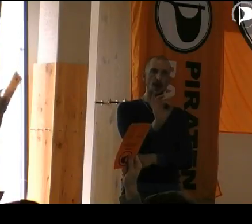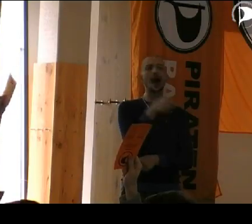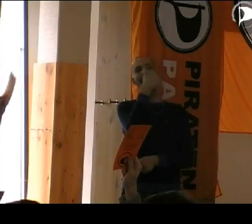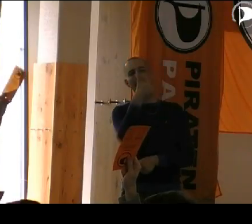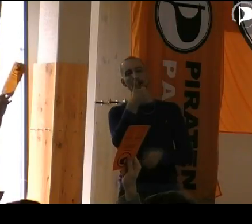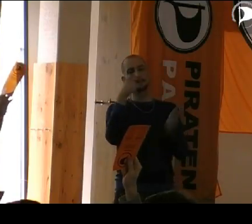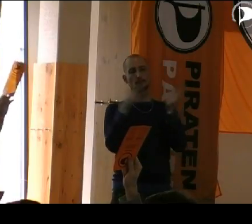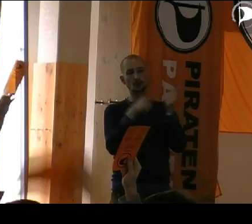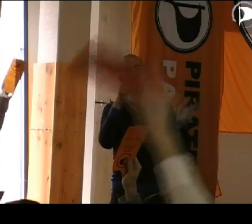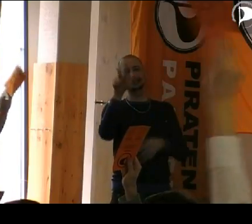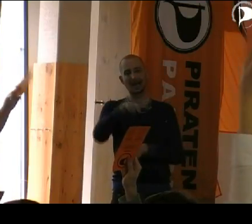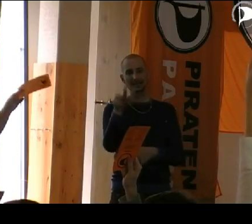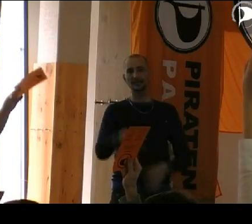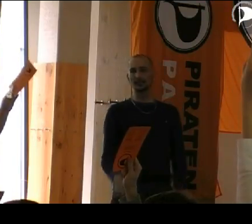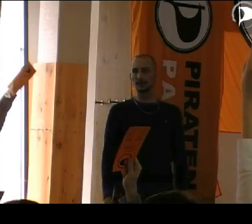vorname